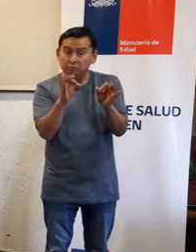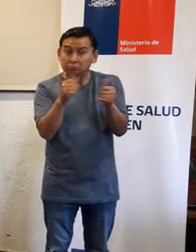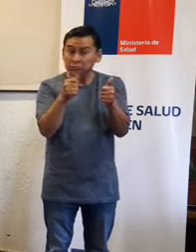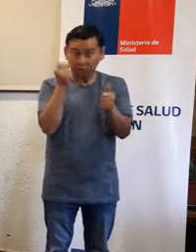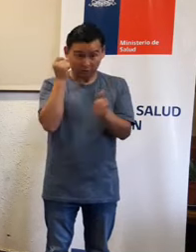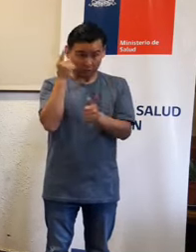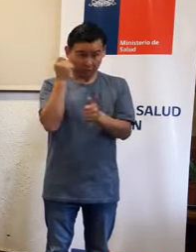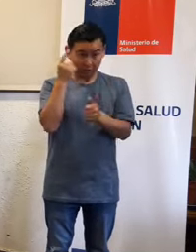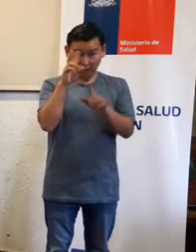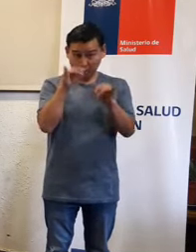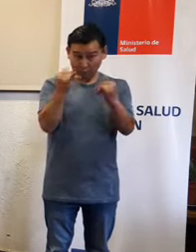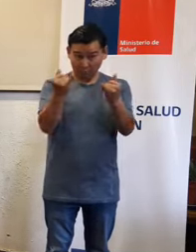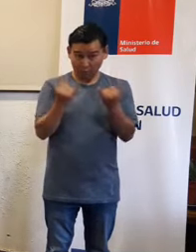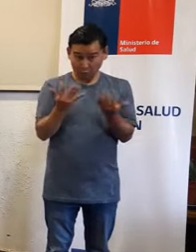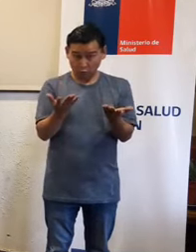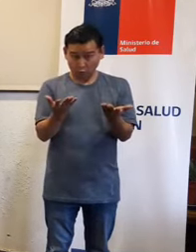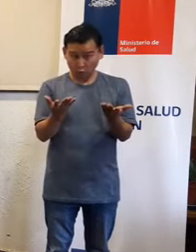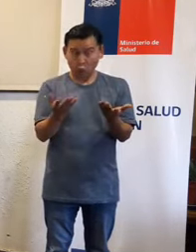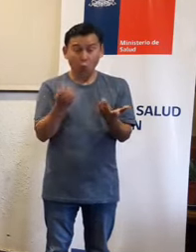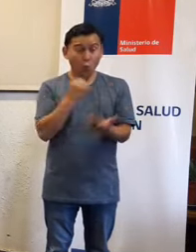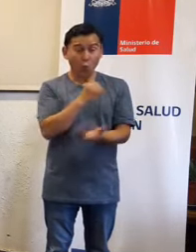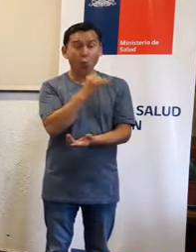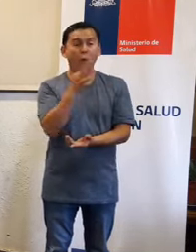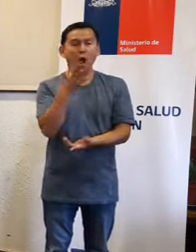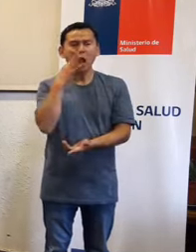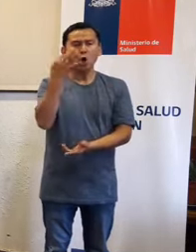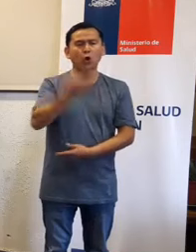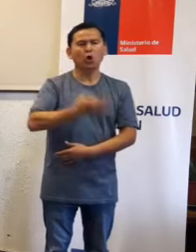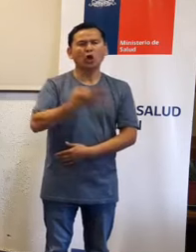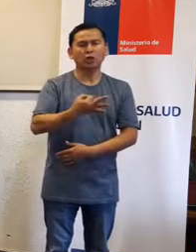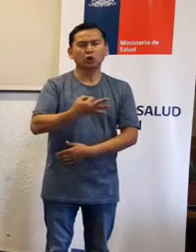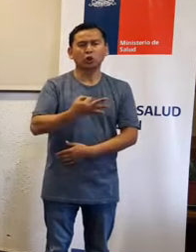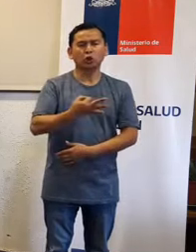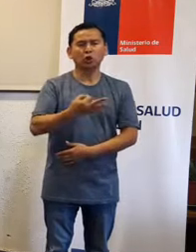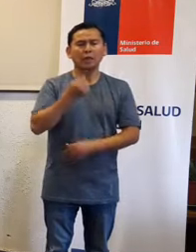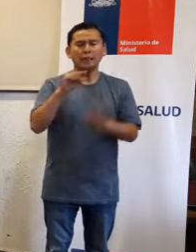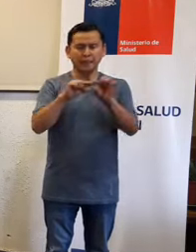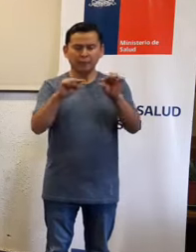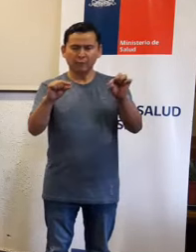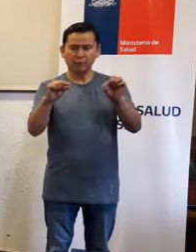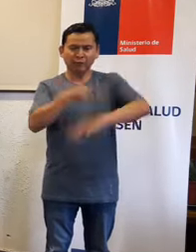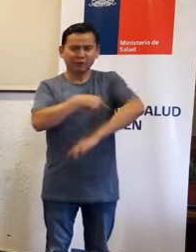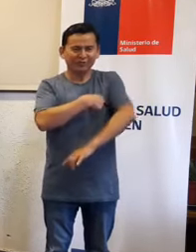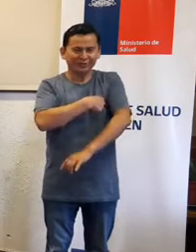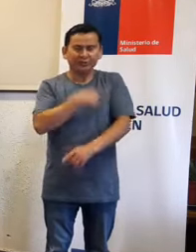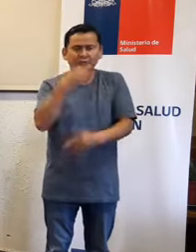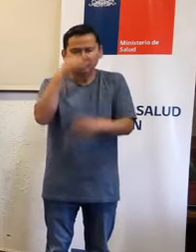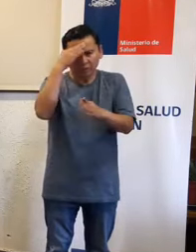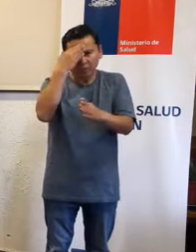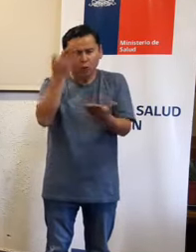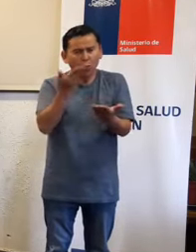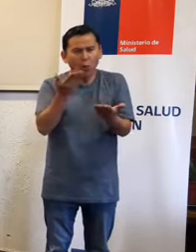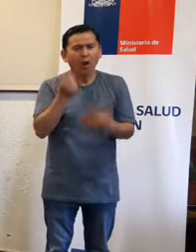tanto de este antecedente y si sabe cuál es el correcto o cuál es el termómetro oficial recomendado por el ministerio?